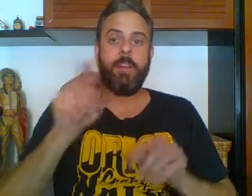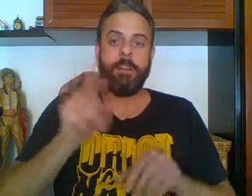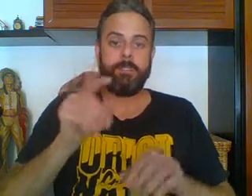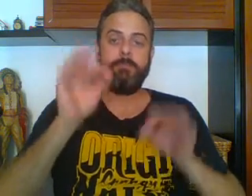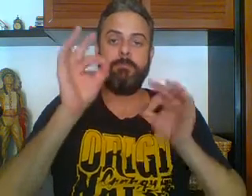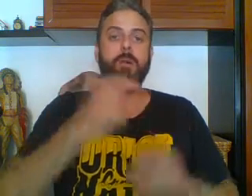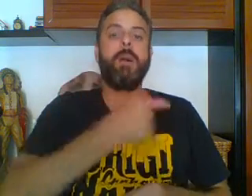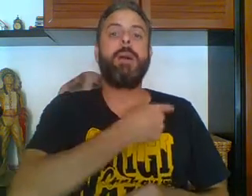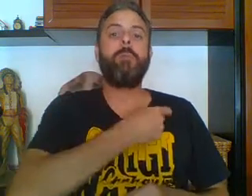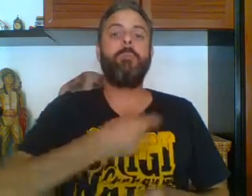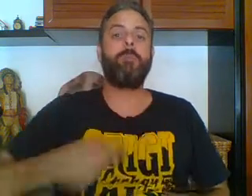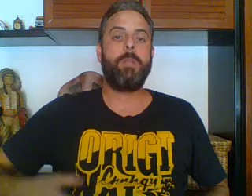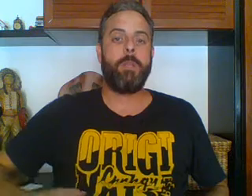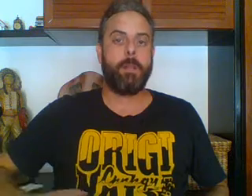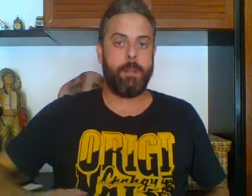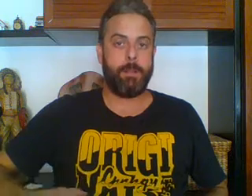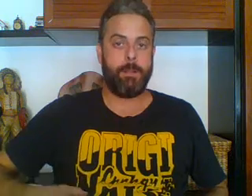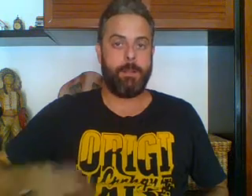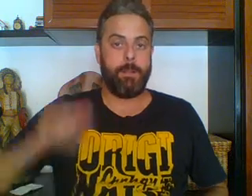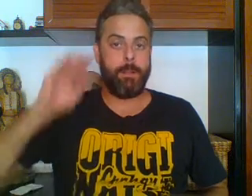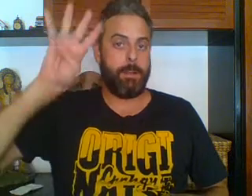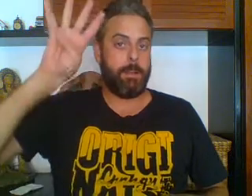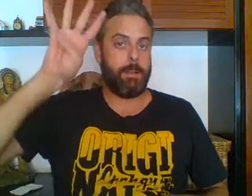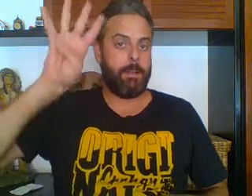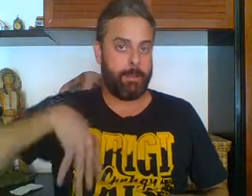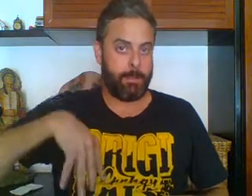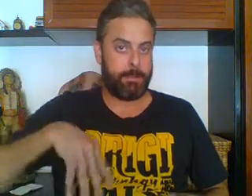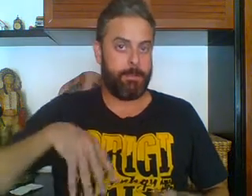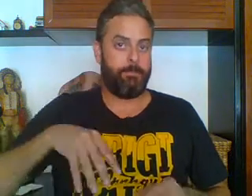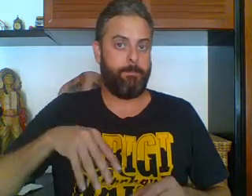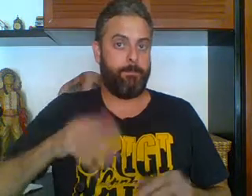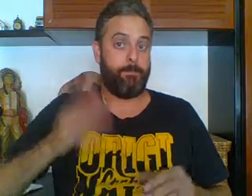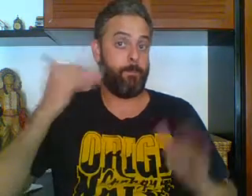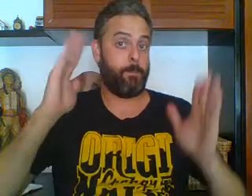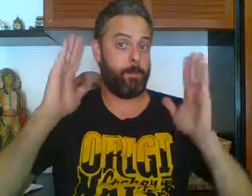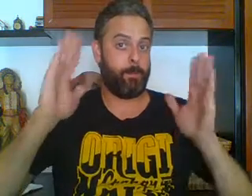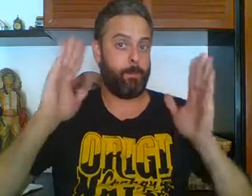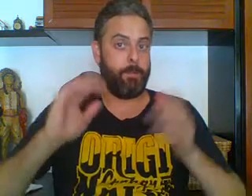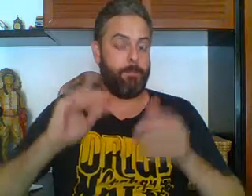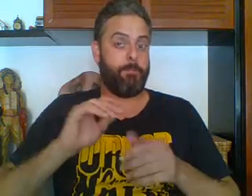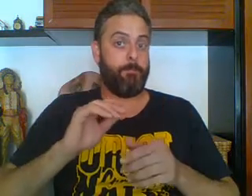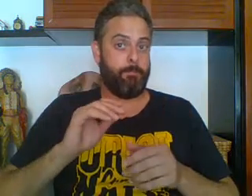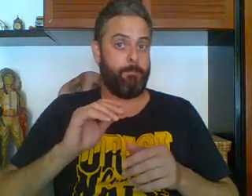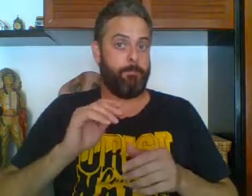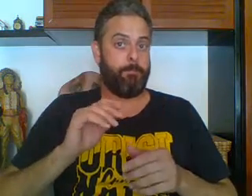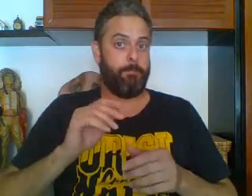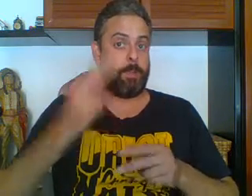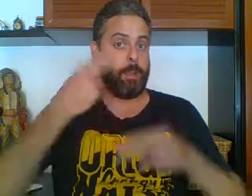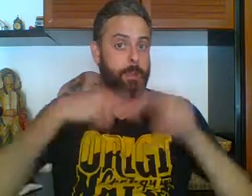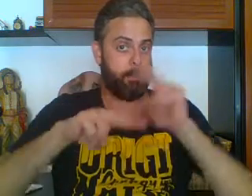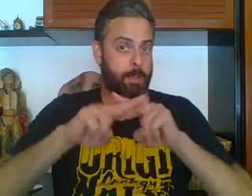Vamos a ver ya cómo está afrontando esta primera parte del descenso. Los corredores, ahí está la cabeza de